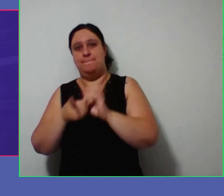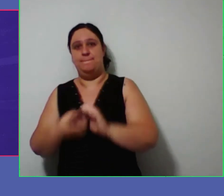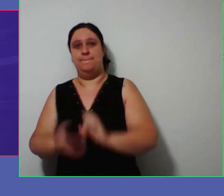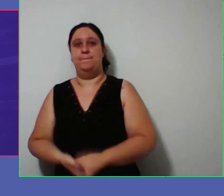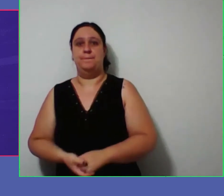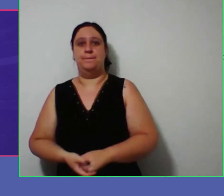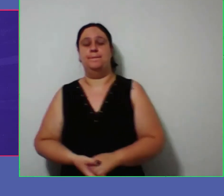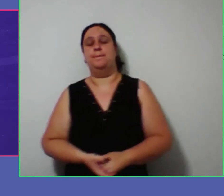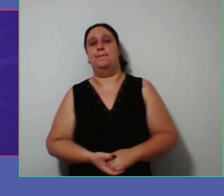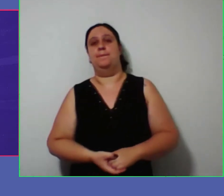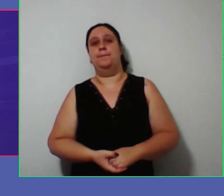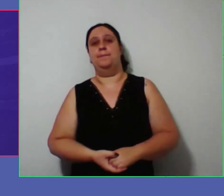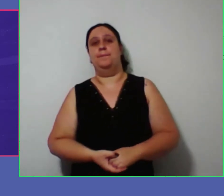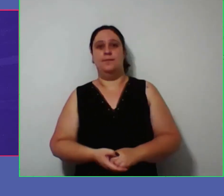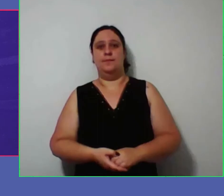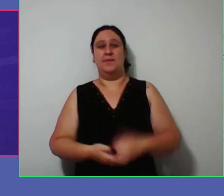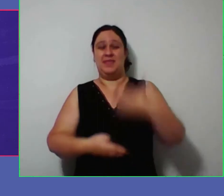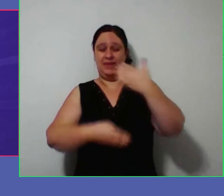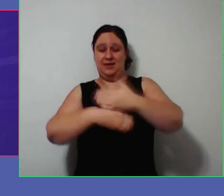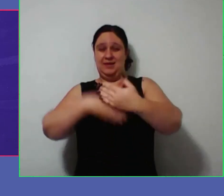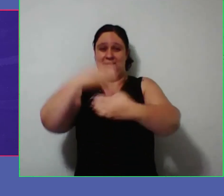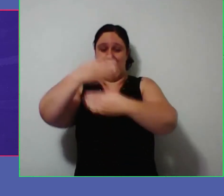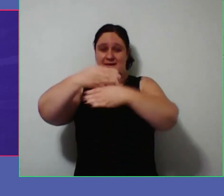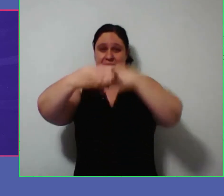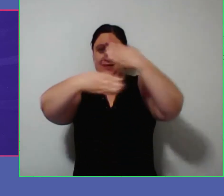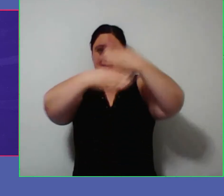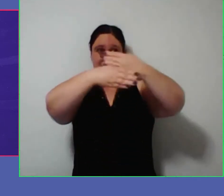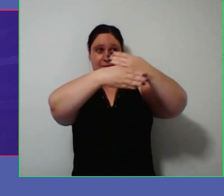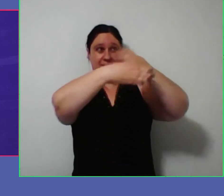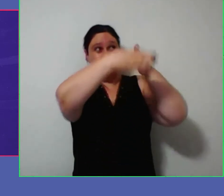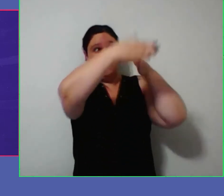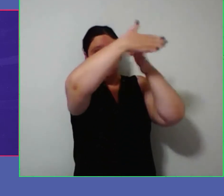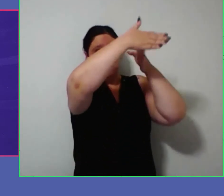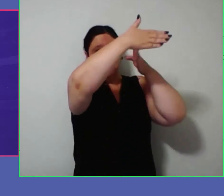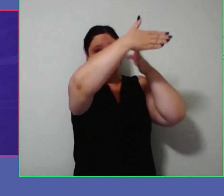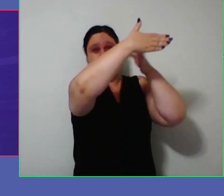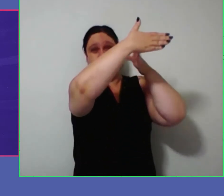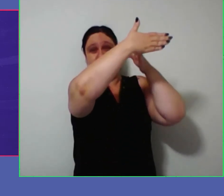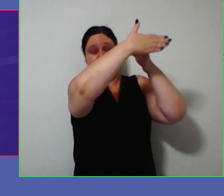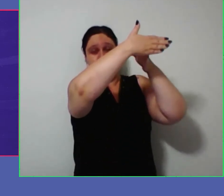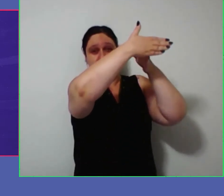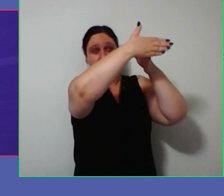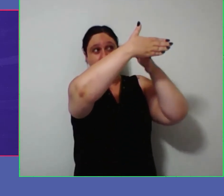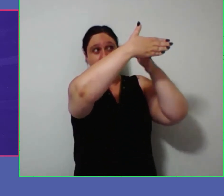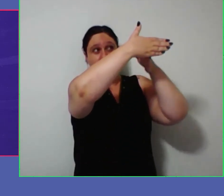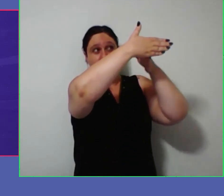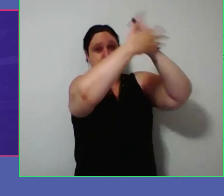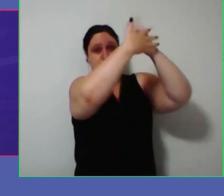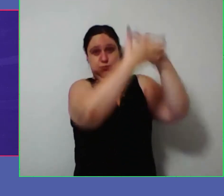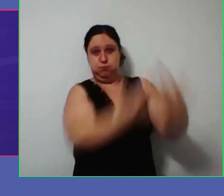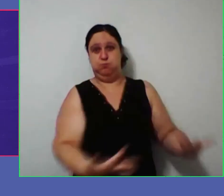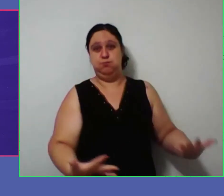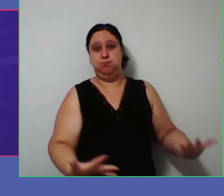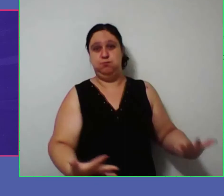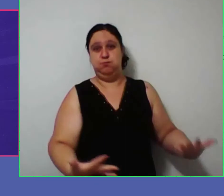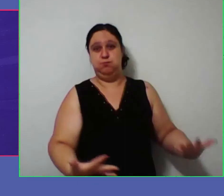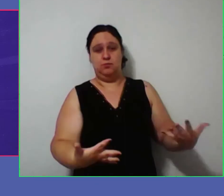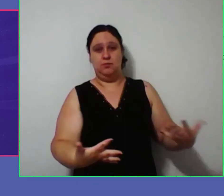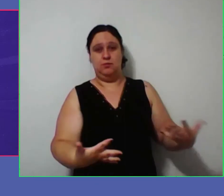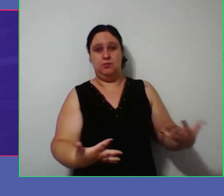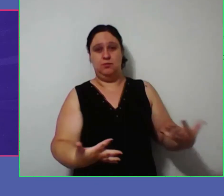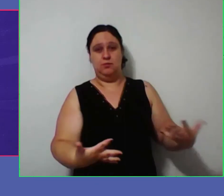a parede da separação que estava no meio, a inimizade. Irmãos, primeiro problema para a